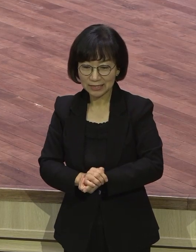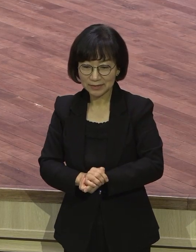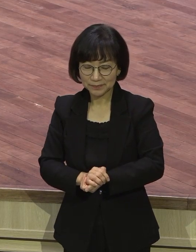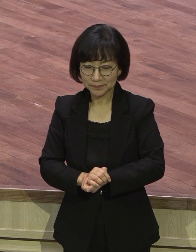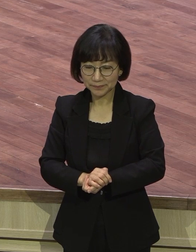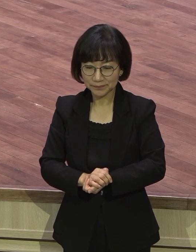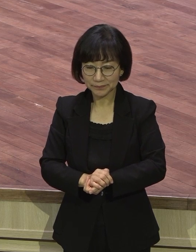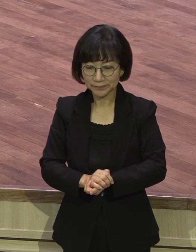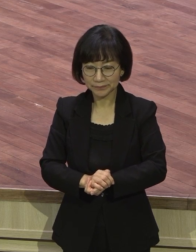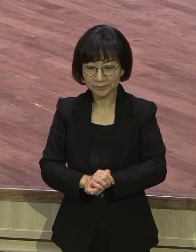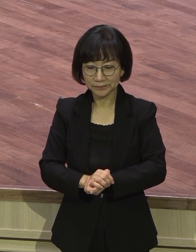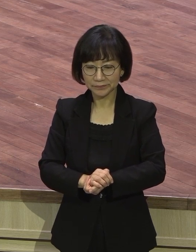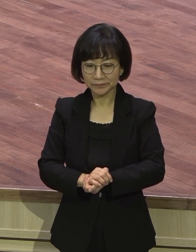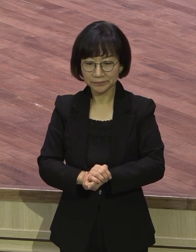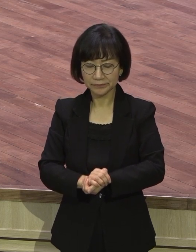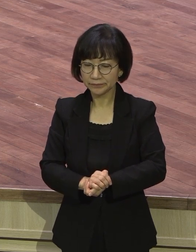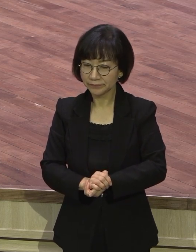보세요 7절